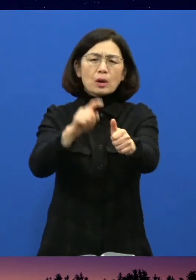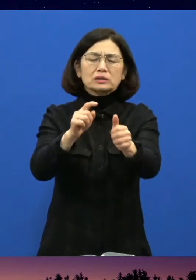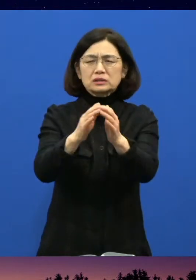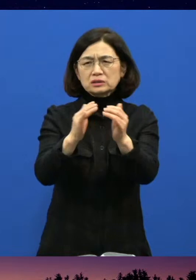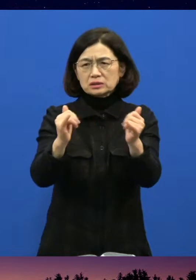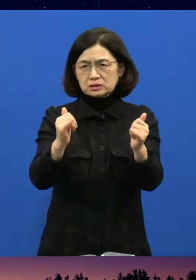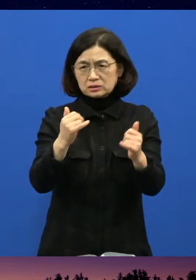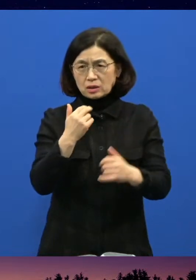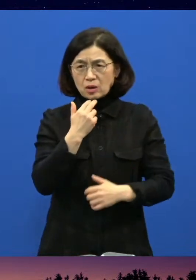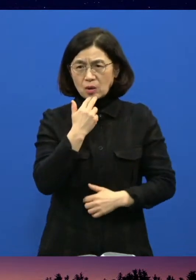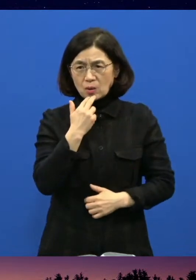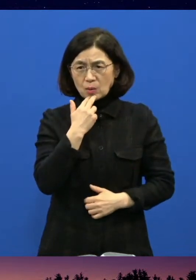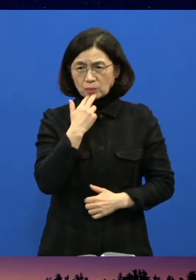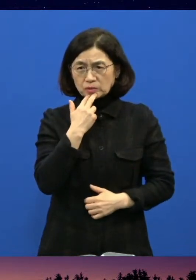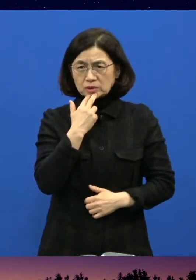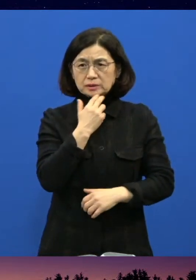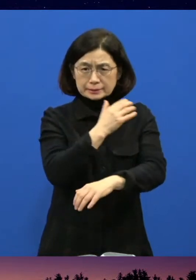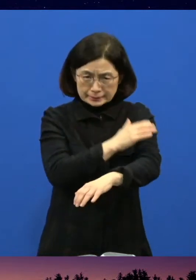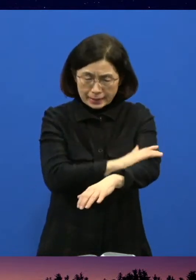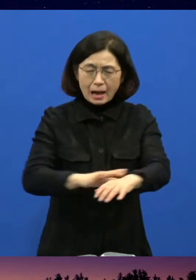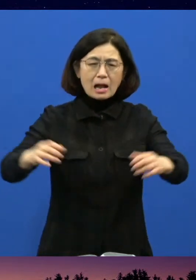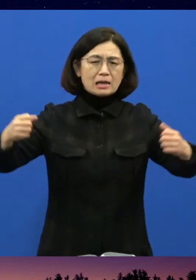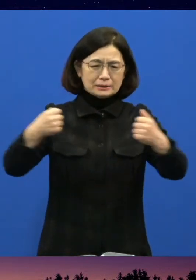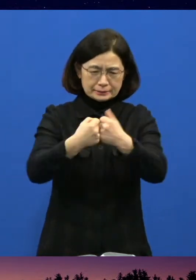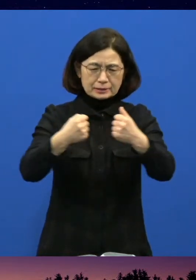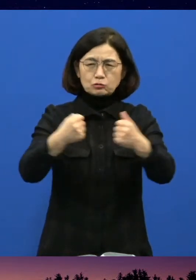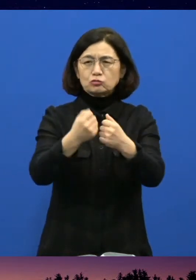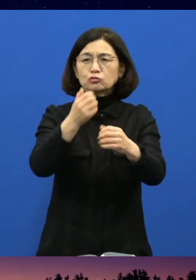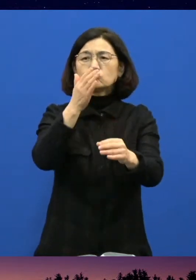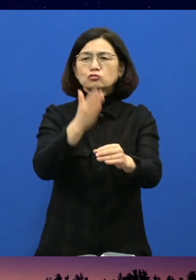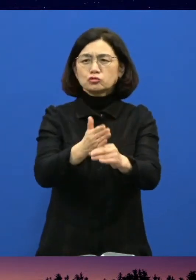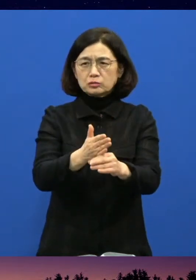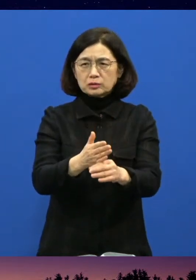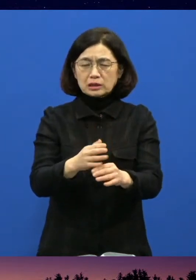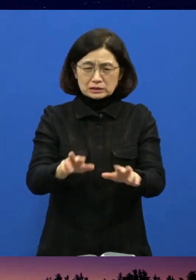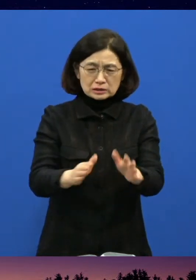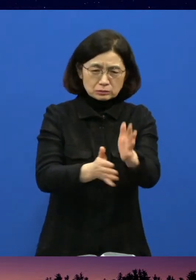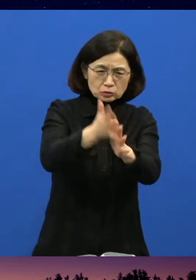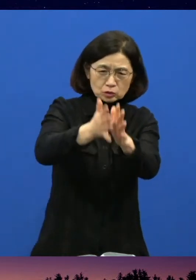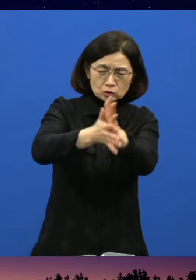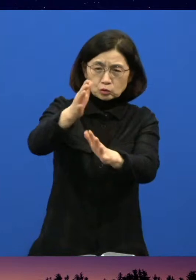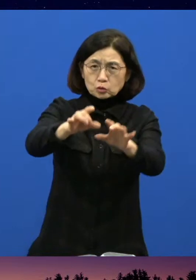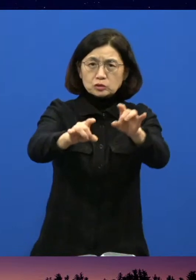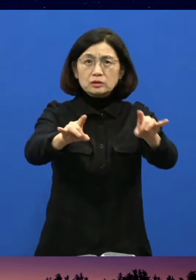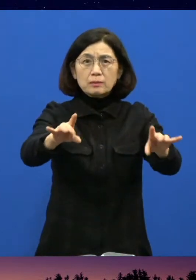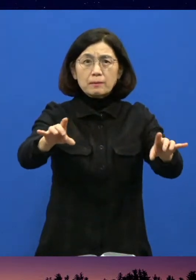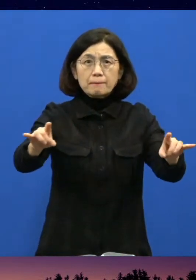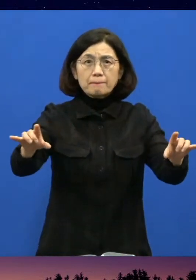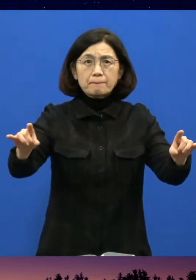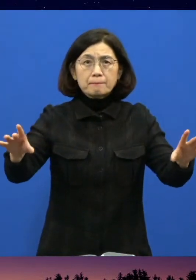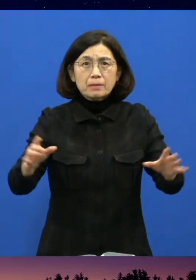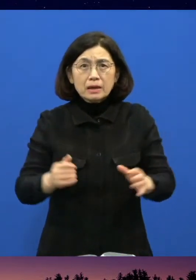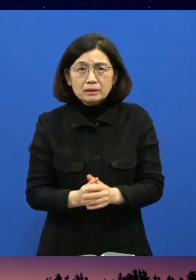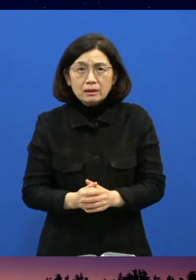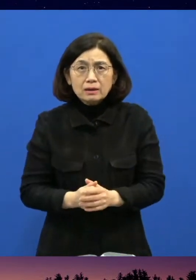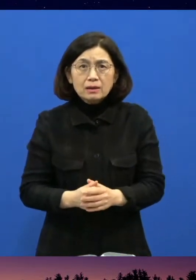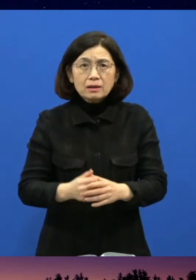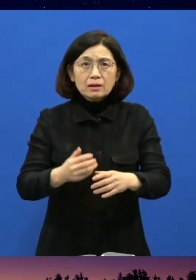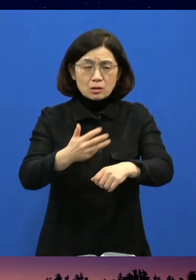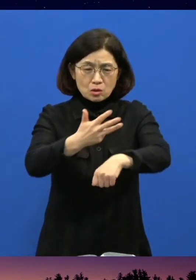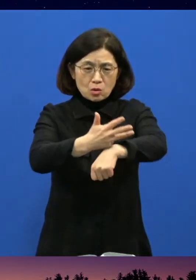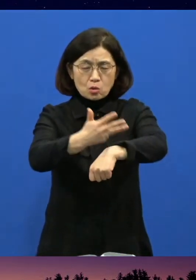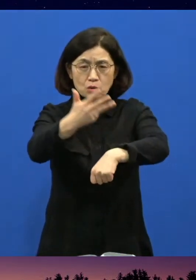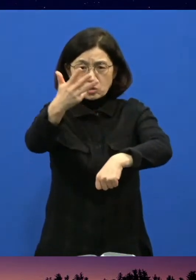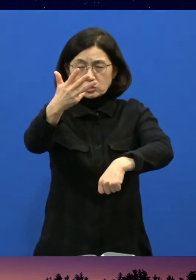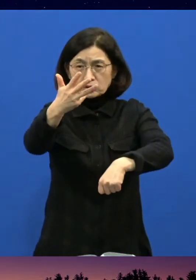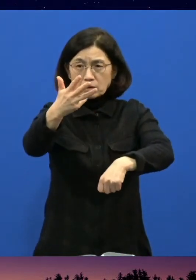어마어마하게 확률적으로 보면 지금 뭐 곳곳에 도시마다 지금 큰 교회들도 열흘씩 교회를